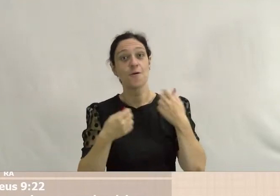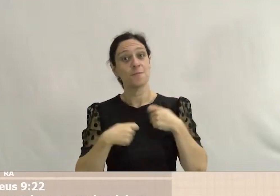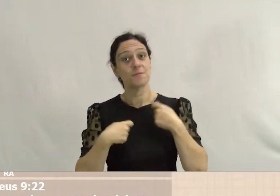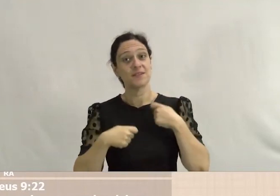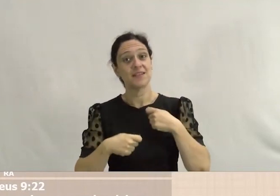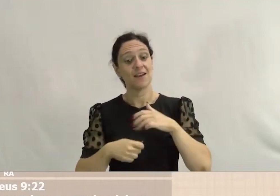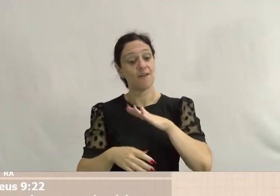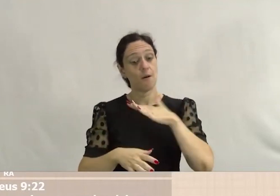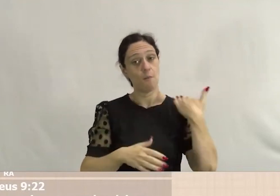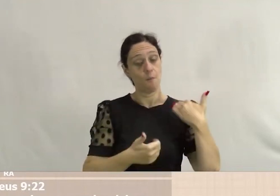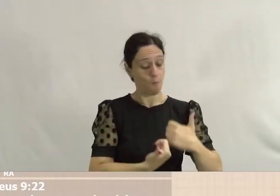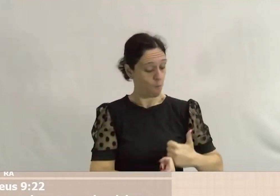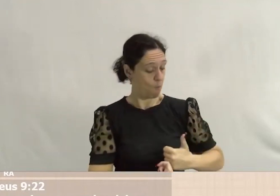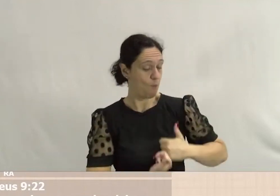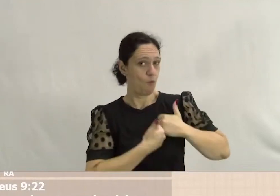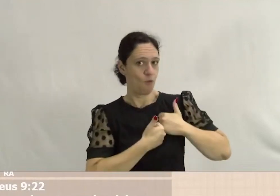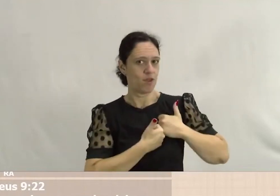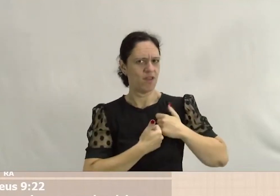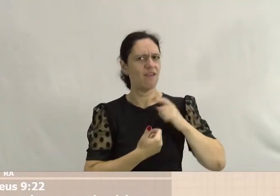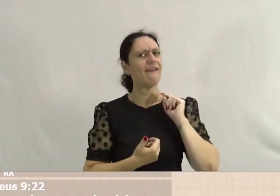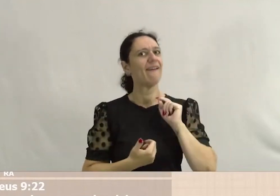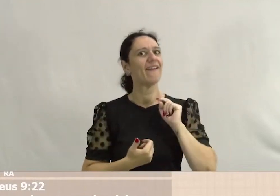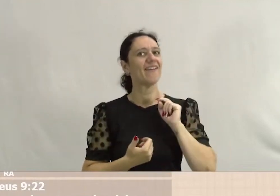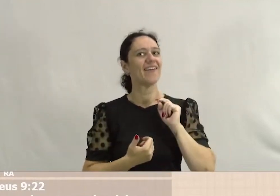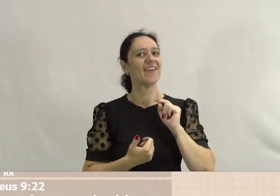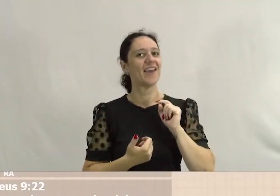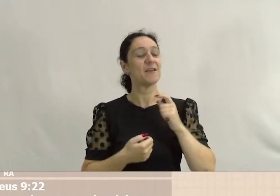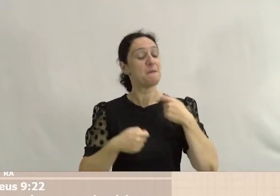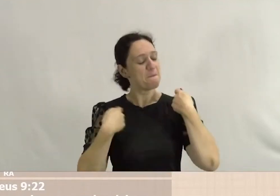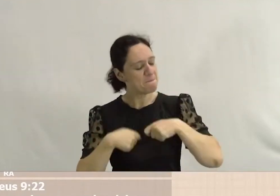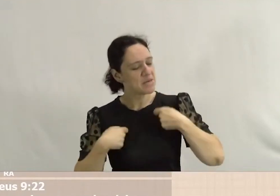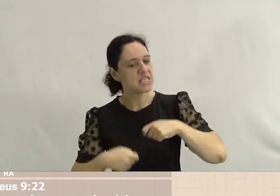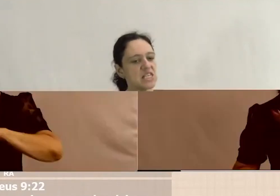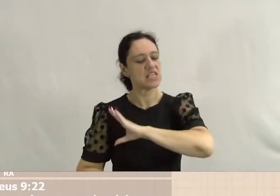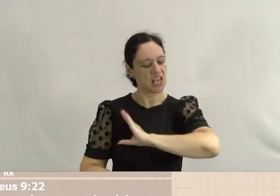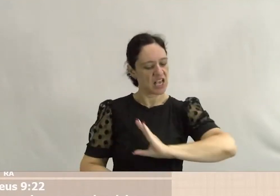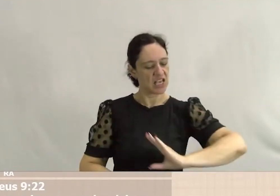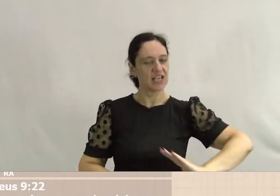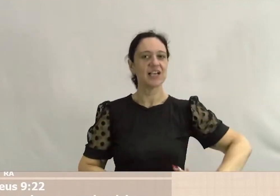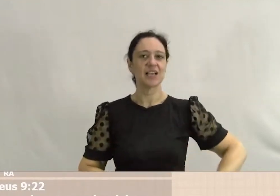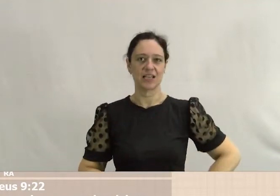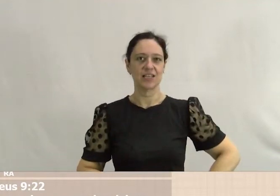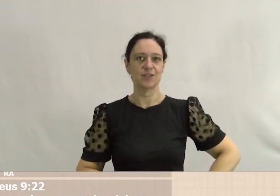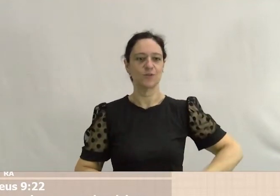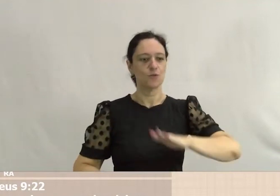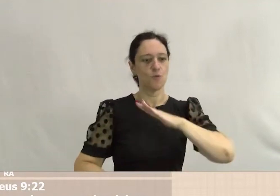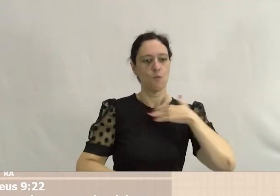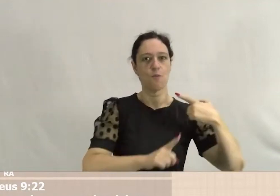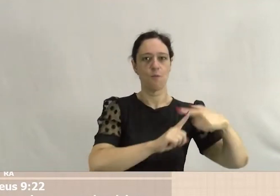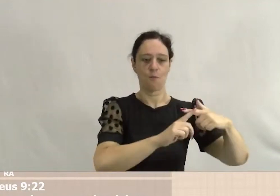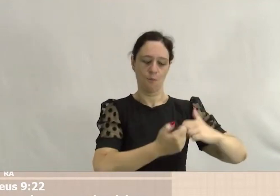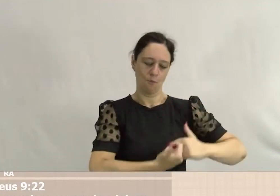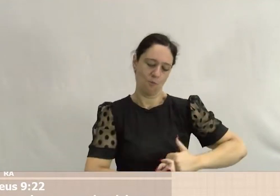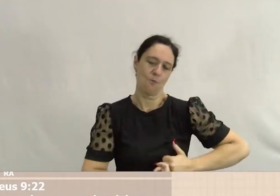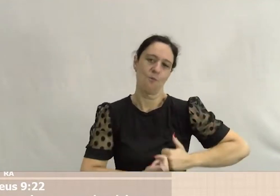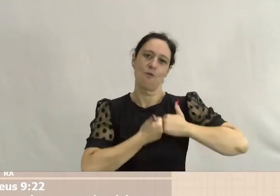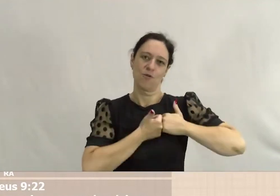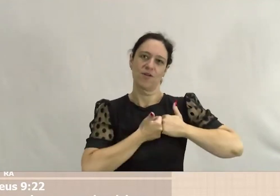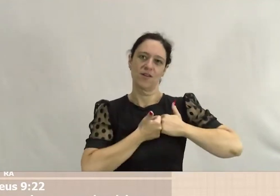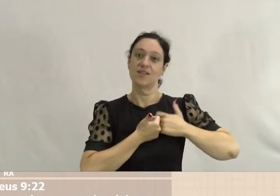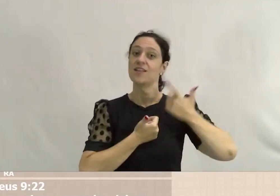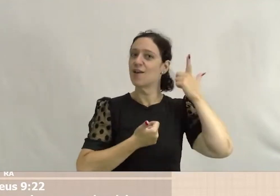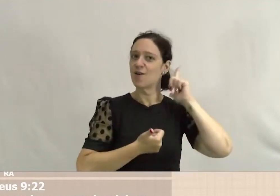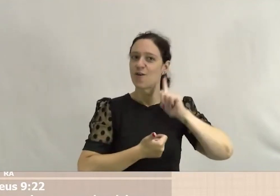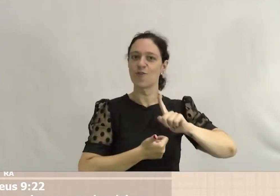por nós. E não é qualquer um, tinha que ser Cristo, para que houvesse a eterna